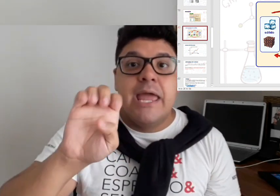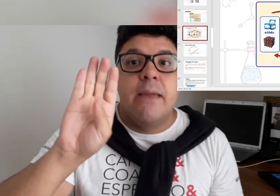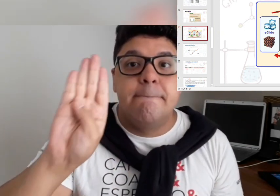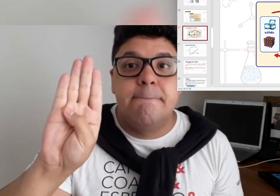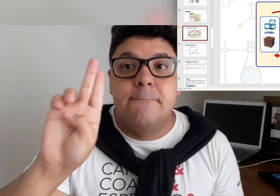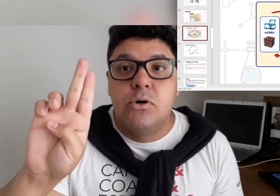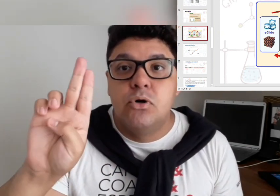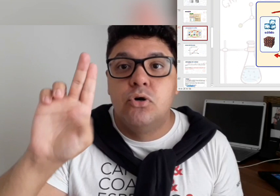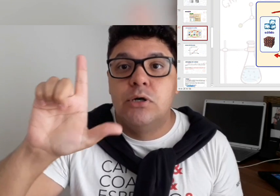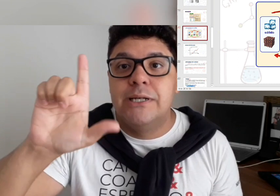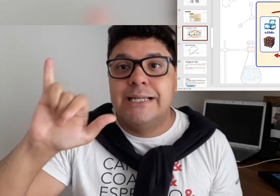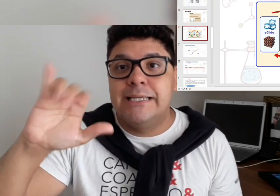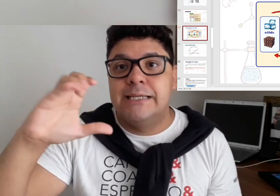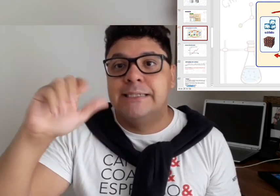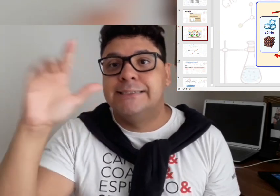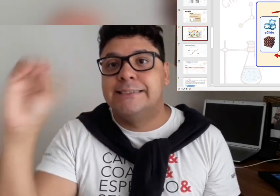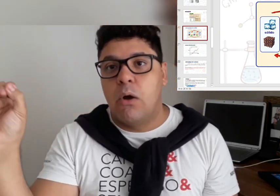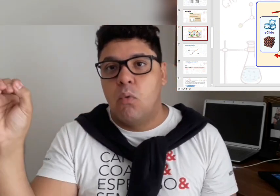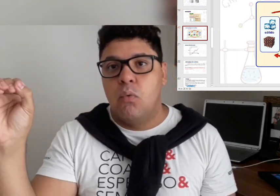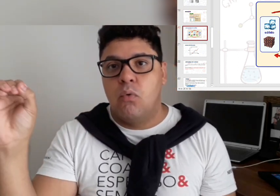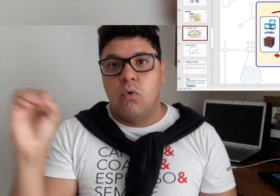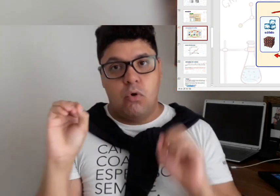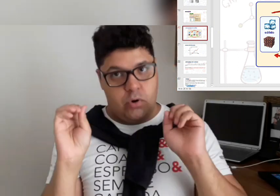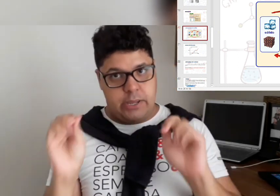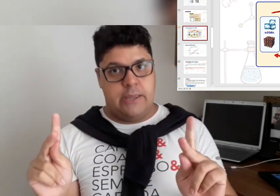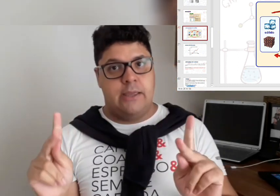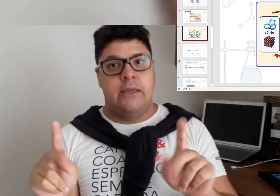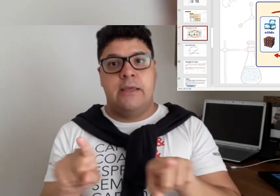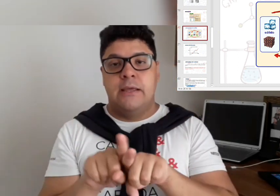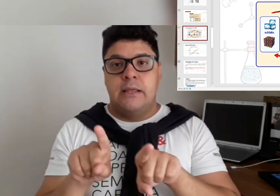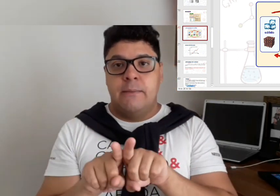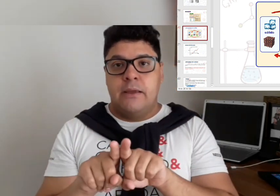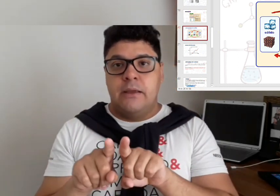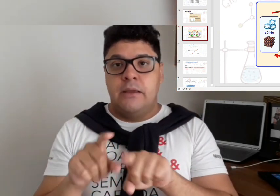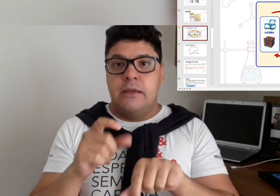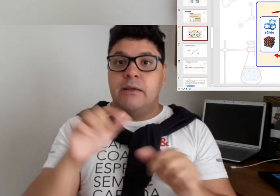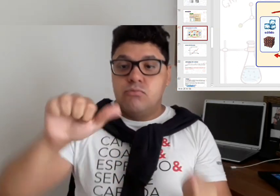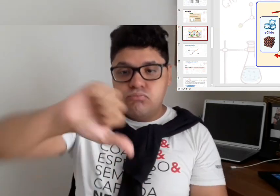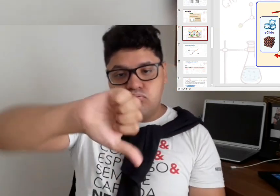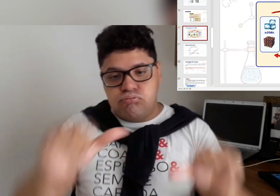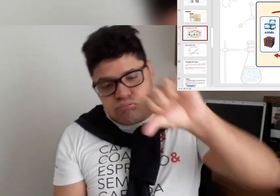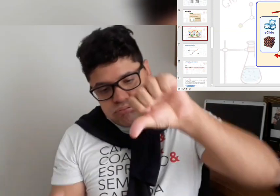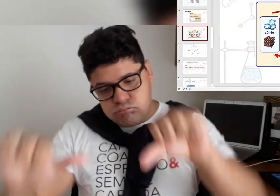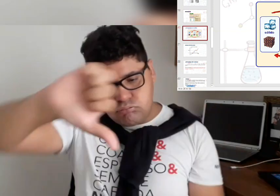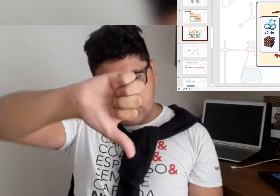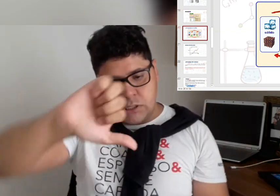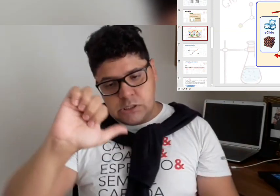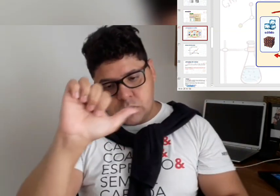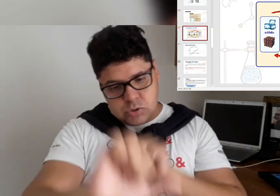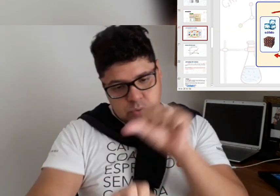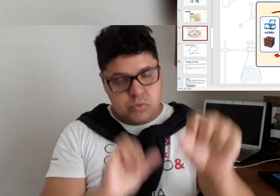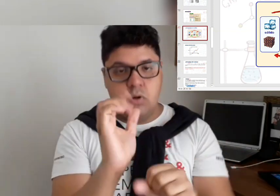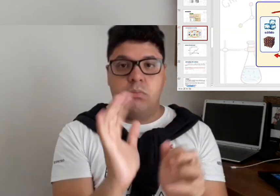tá? A passagem do estado líquido para o estado gasoso, ele